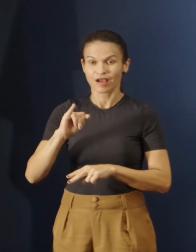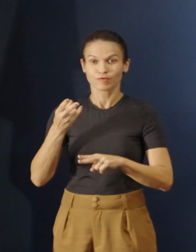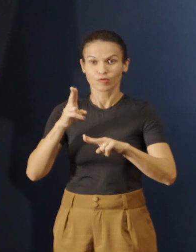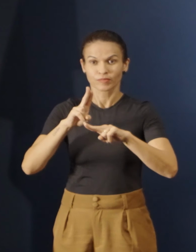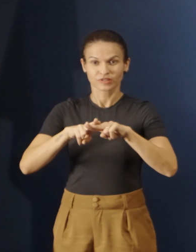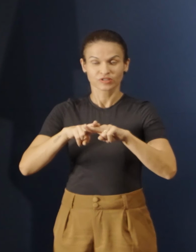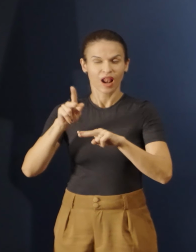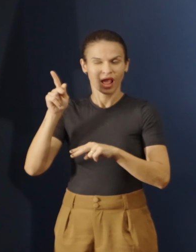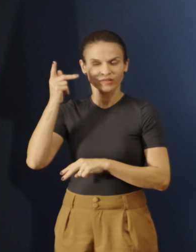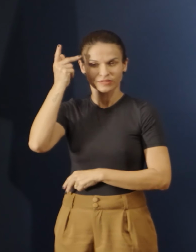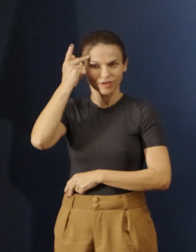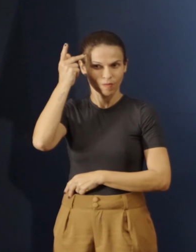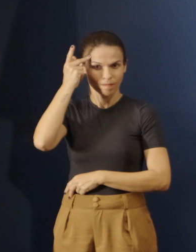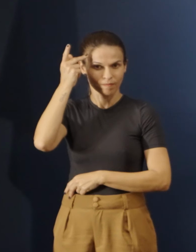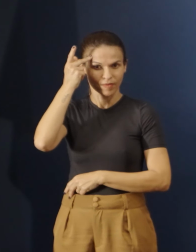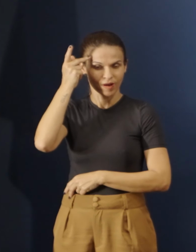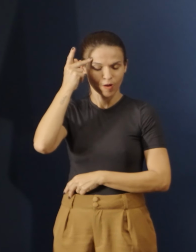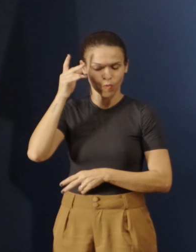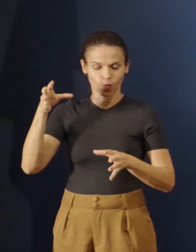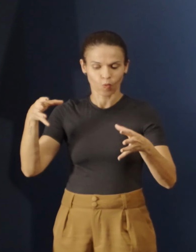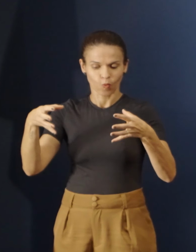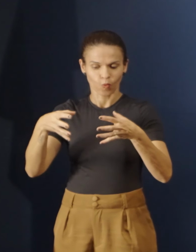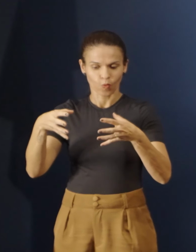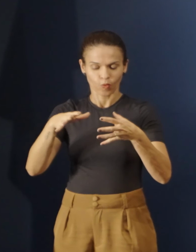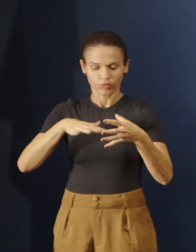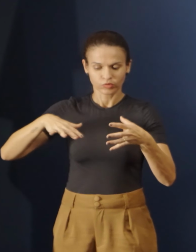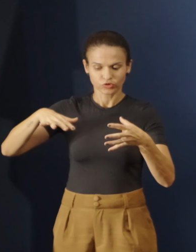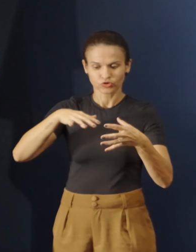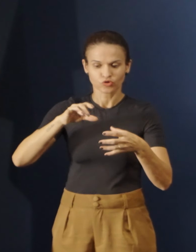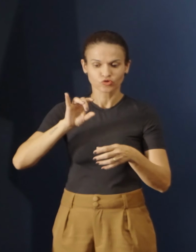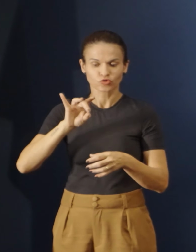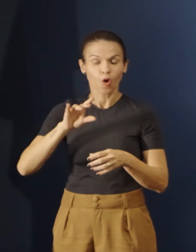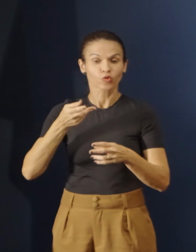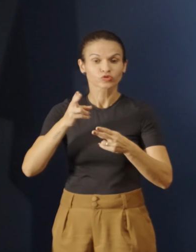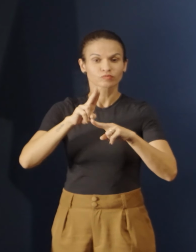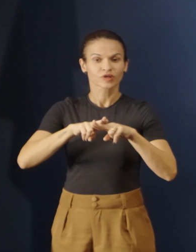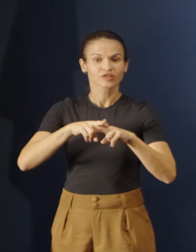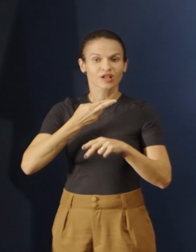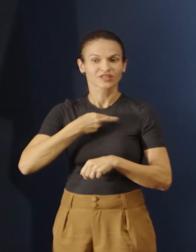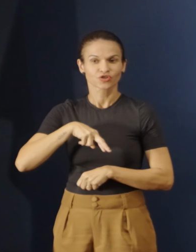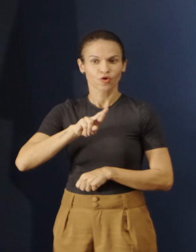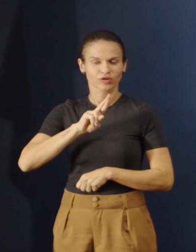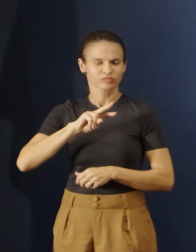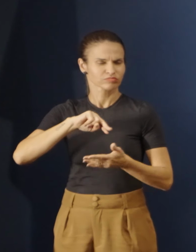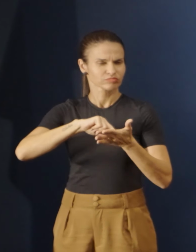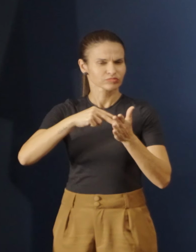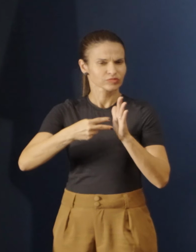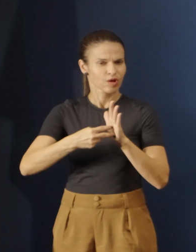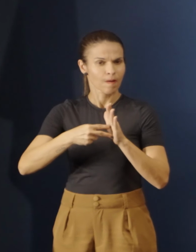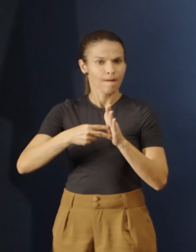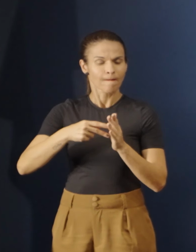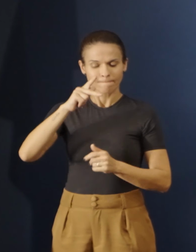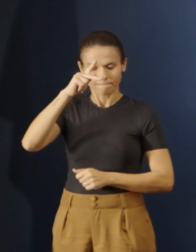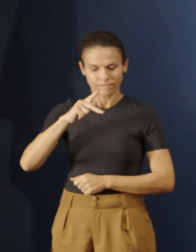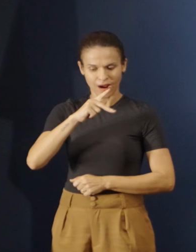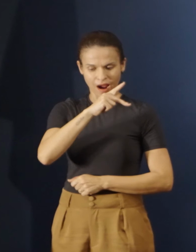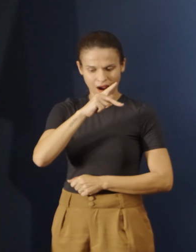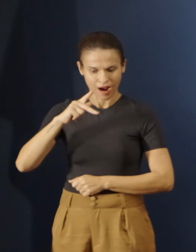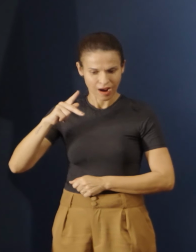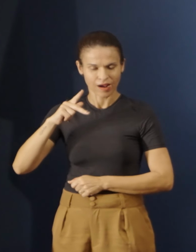em São Paulo, para uma ala que só tinha os presos religiosos. O que eram os presos religiosos? Padres,